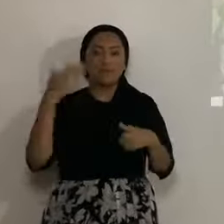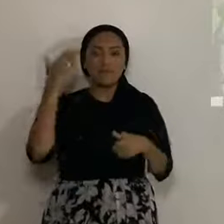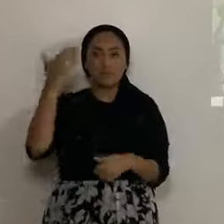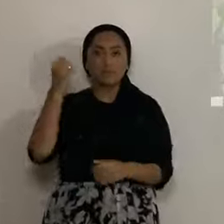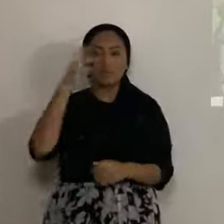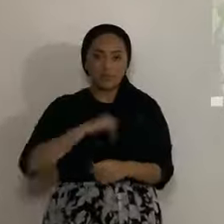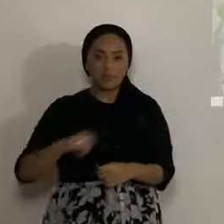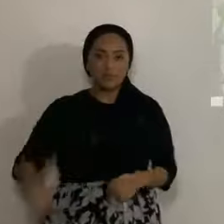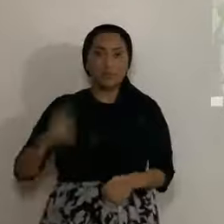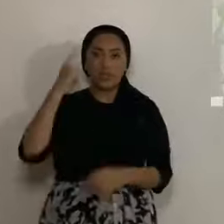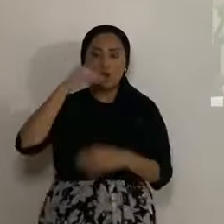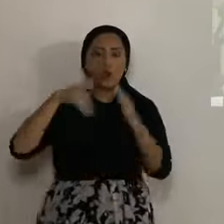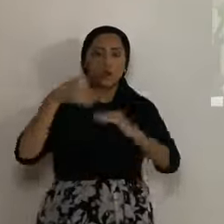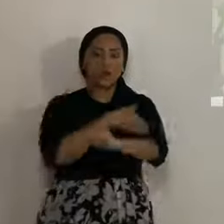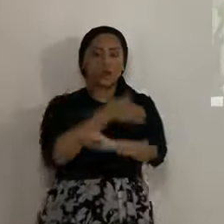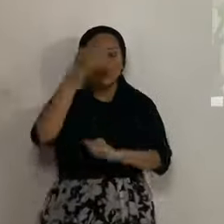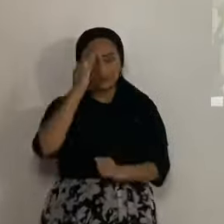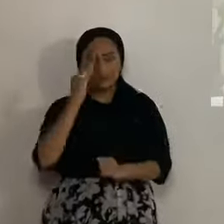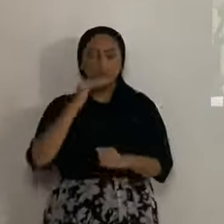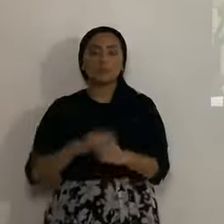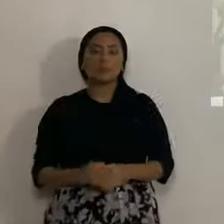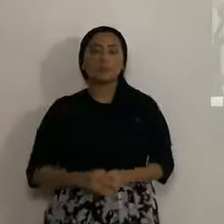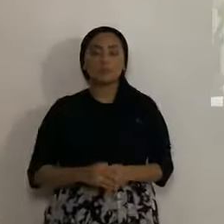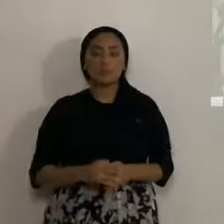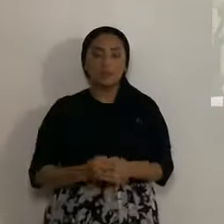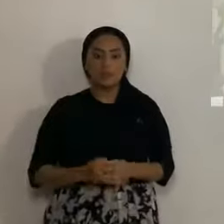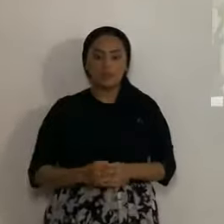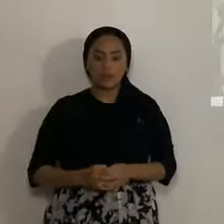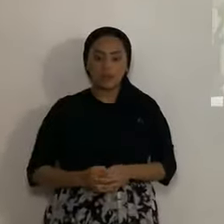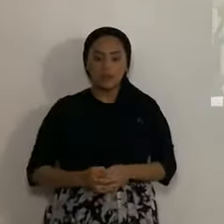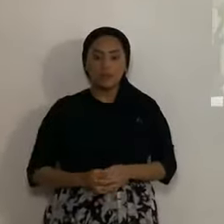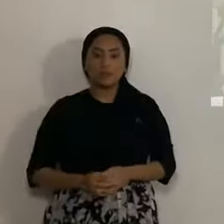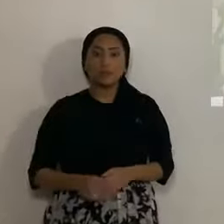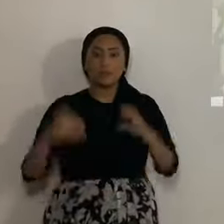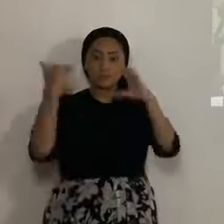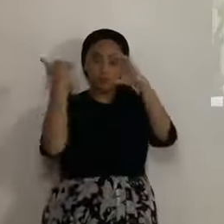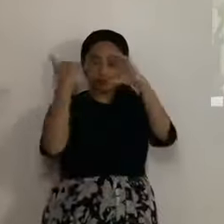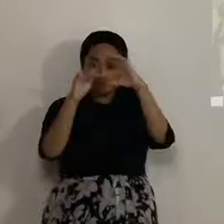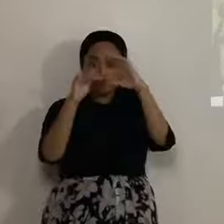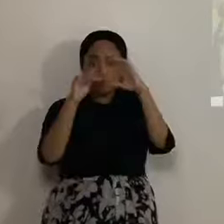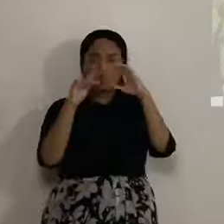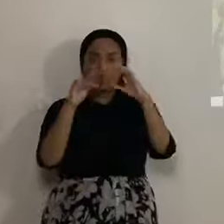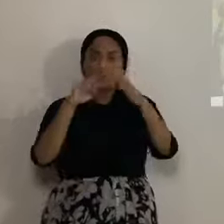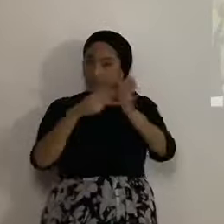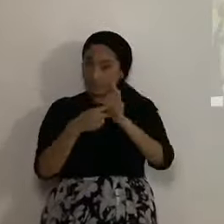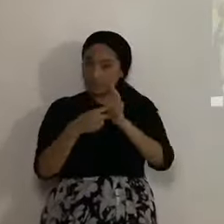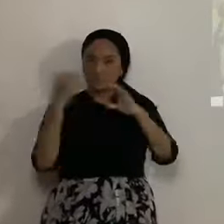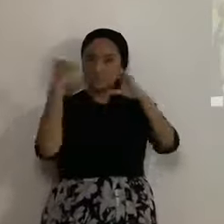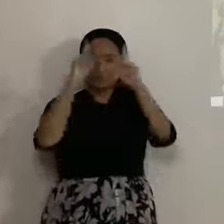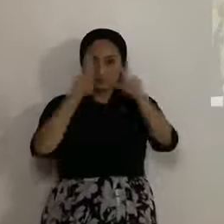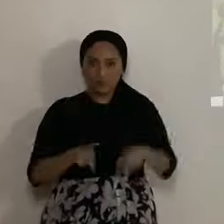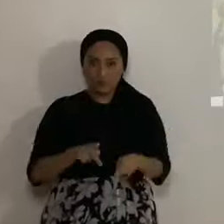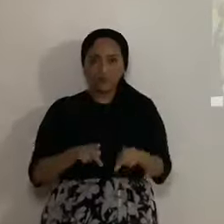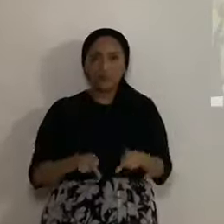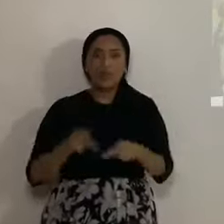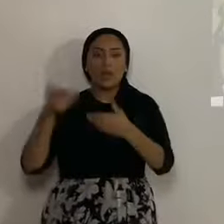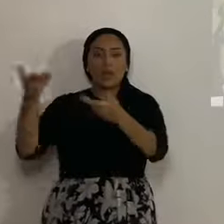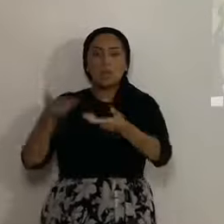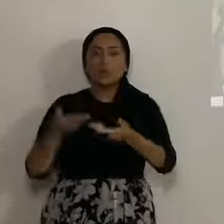y Él es el Todopoderoso. Entonces, el mensajero, por tanto, traerá